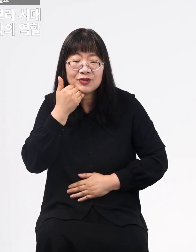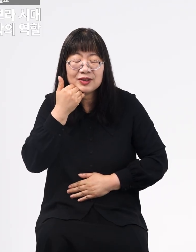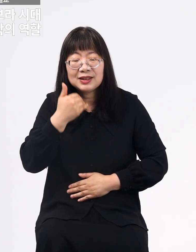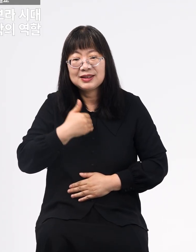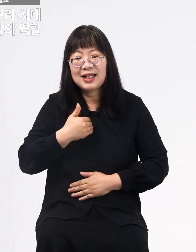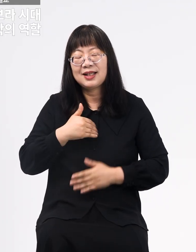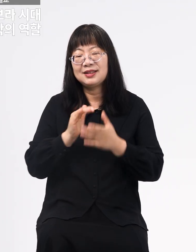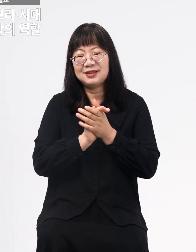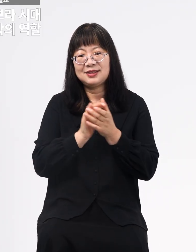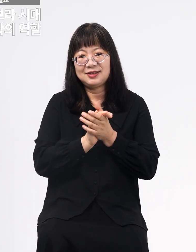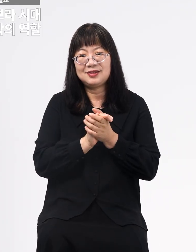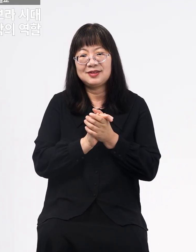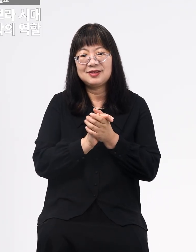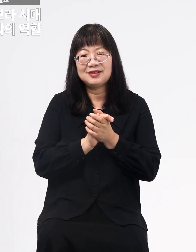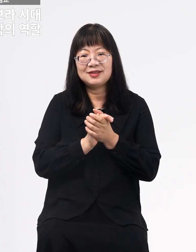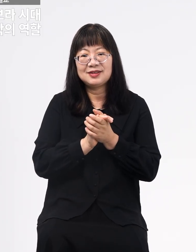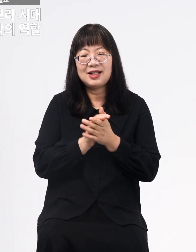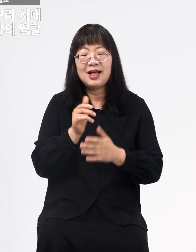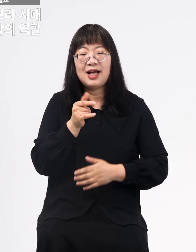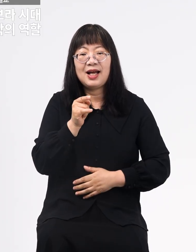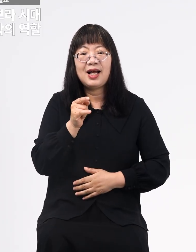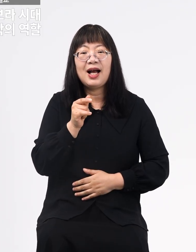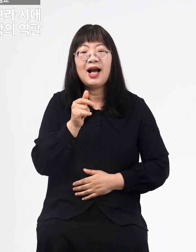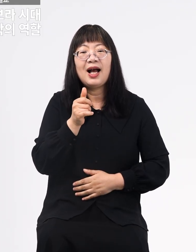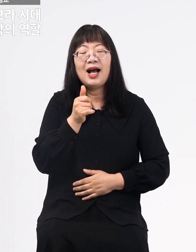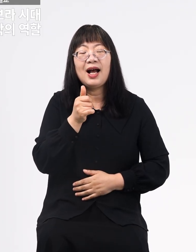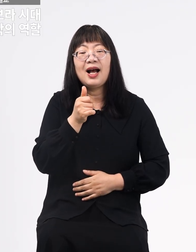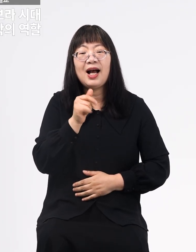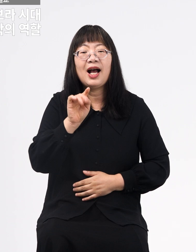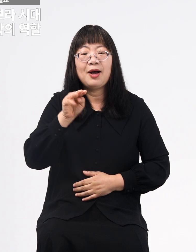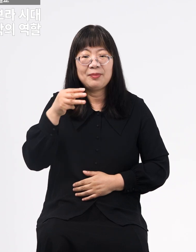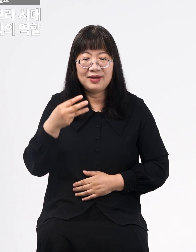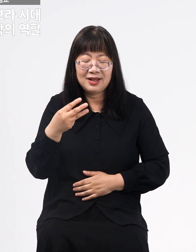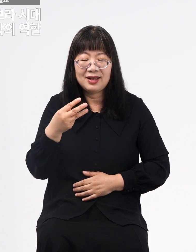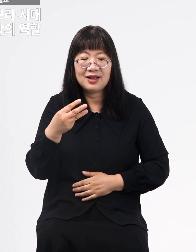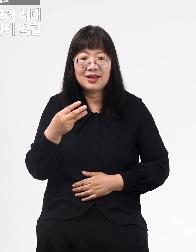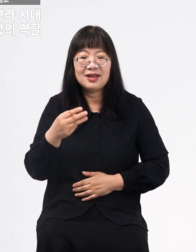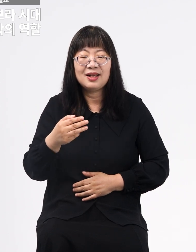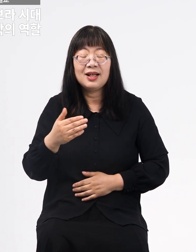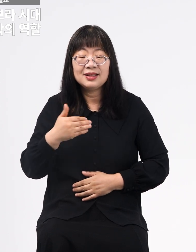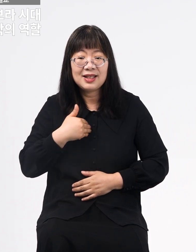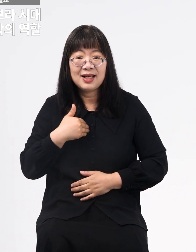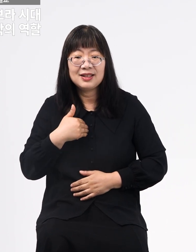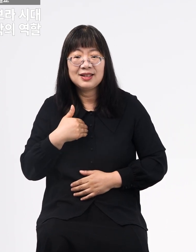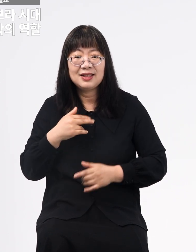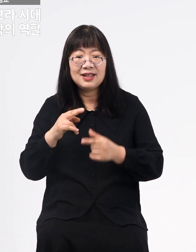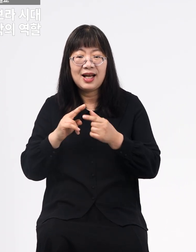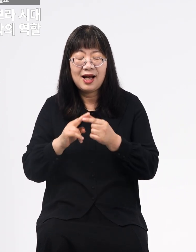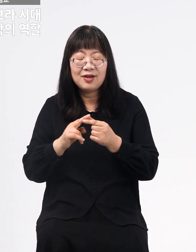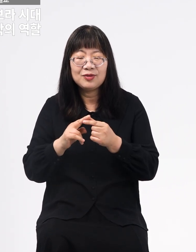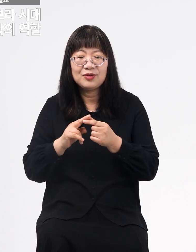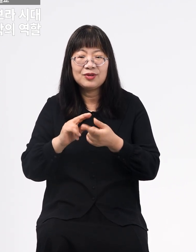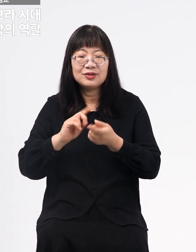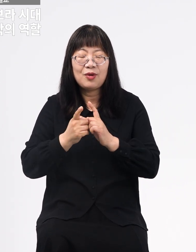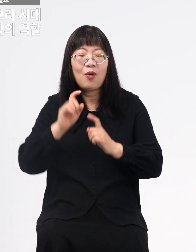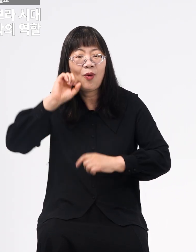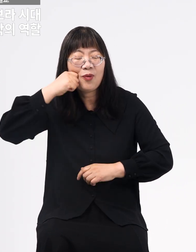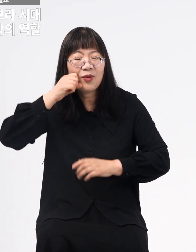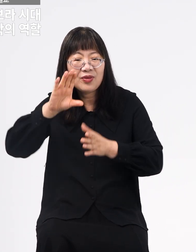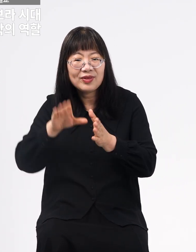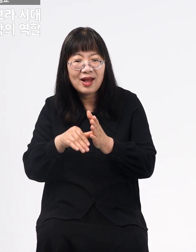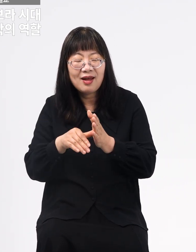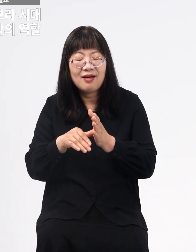자기 친구 헤벨이라는 야엘의 남편이죠. 자기하고 서로 어려울 때